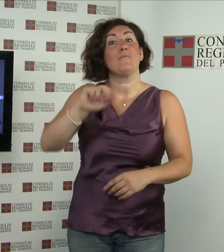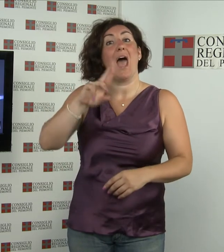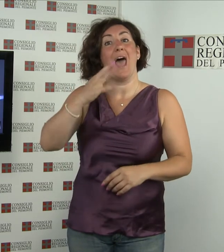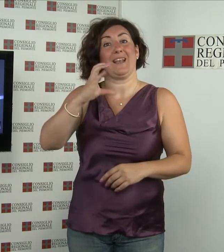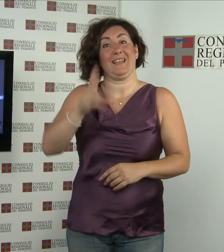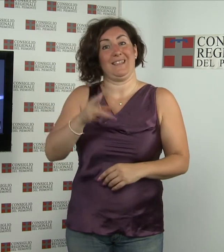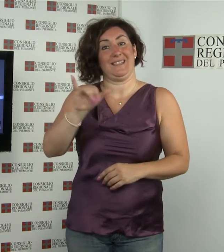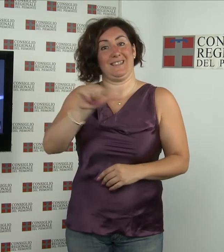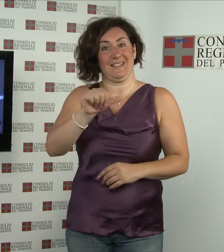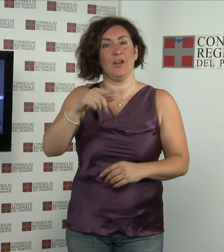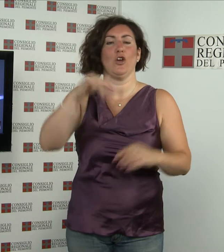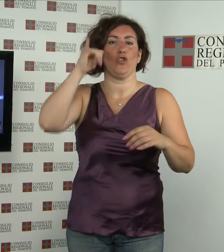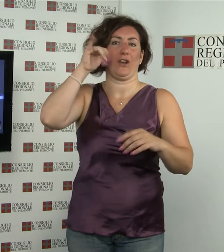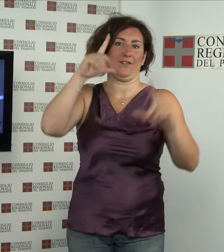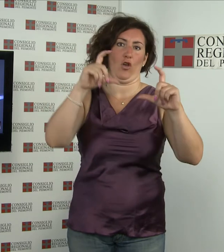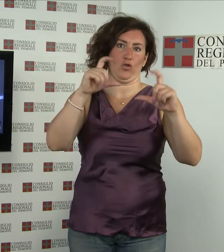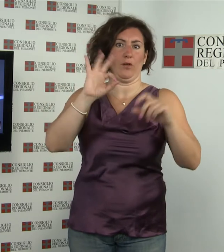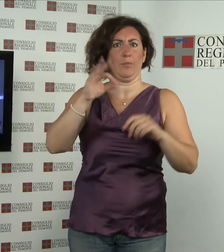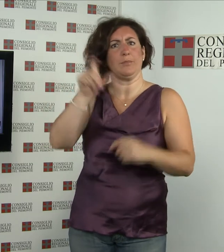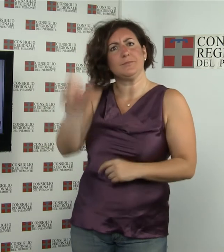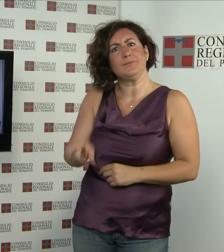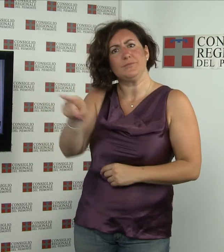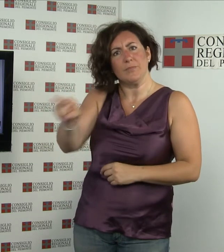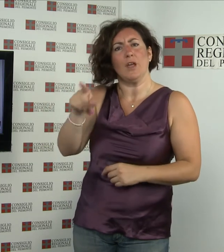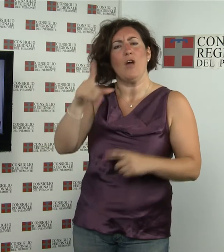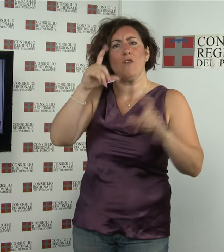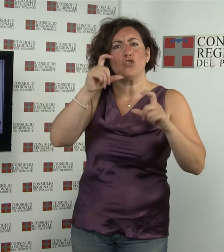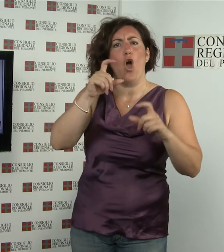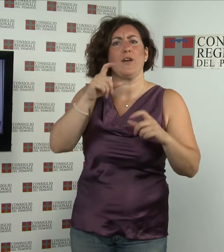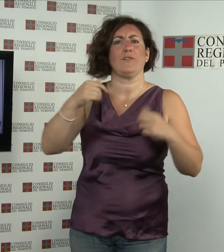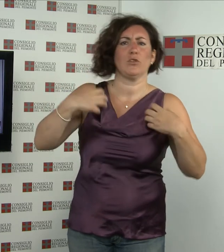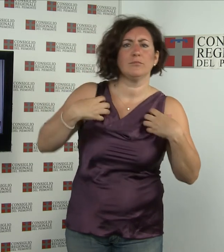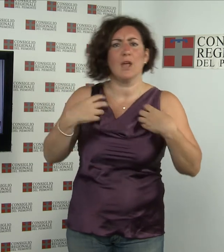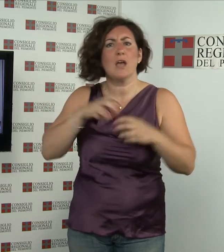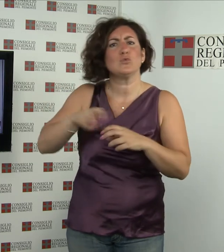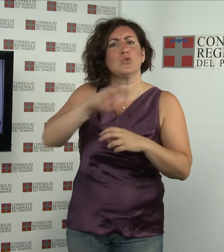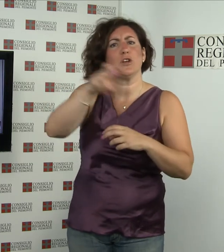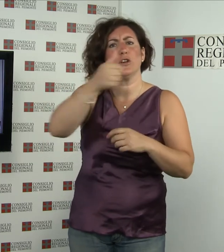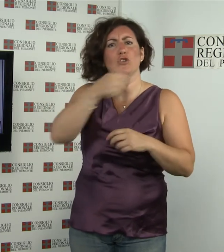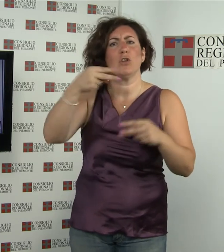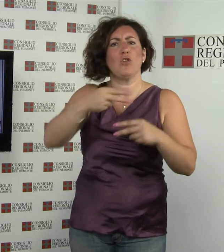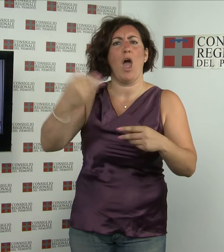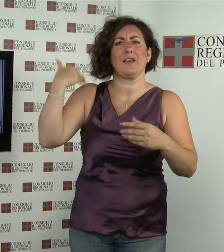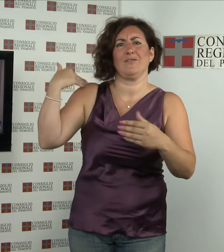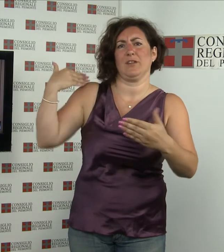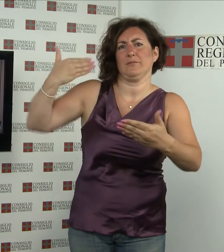marchis torinese fotografo escursionista cento anni fa la mostra ospitata alla biblioteca della regione di via confienza 14 a torino